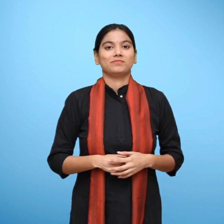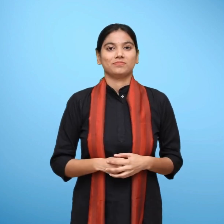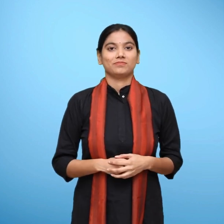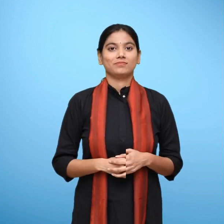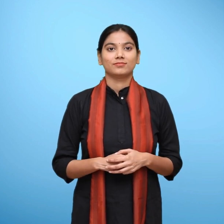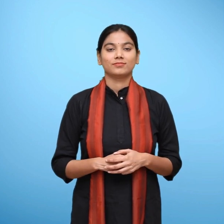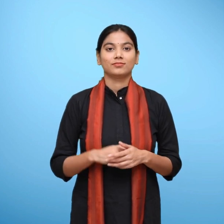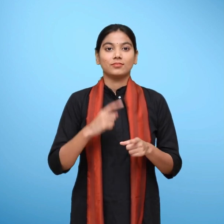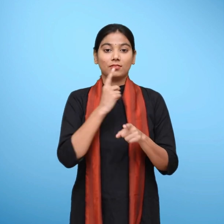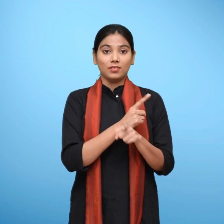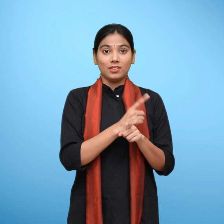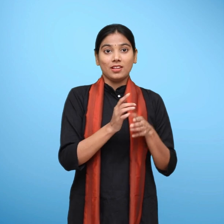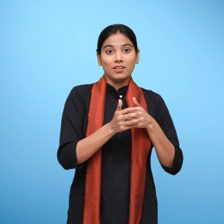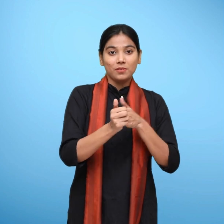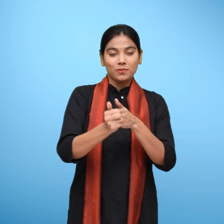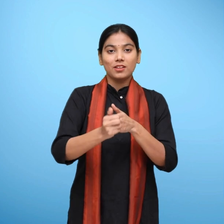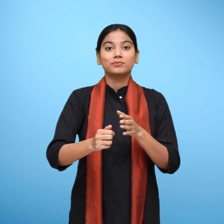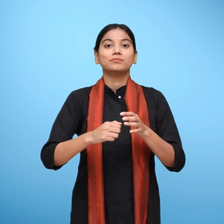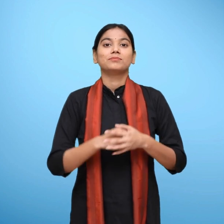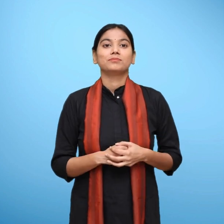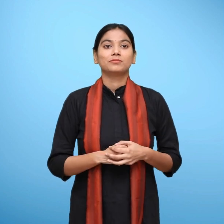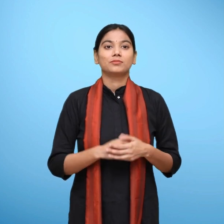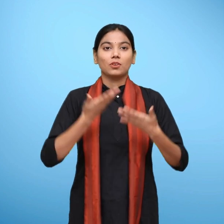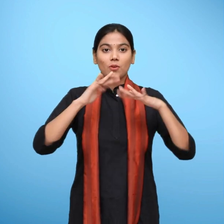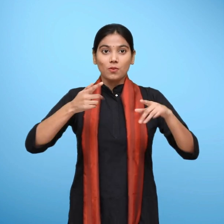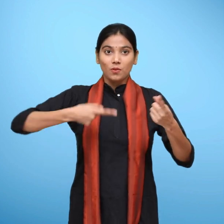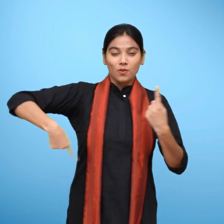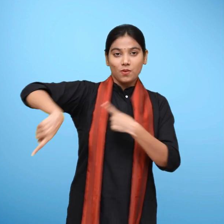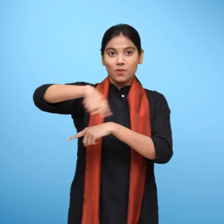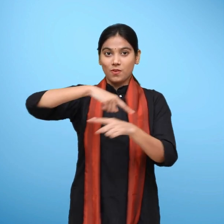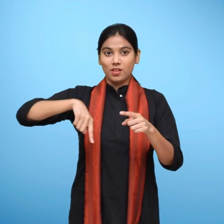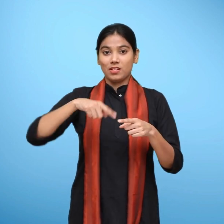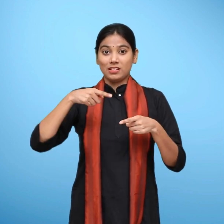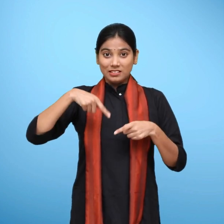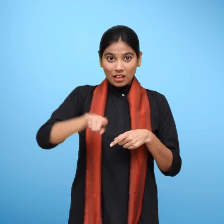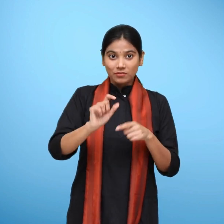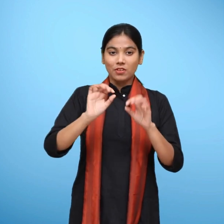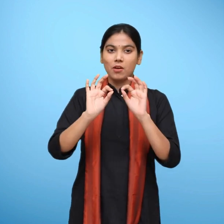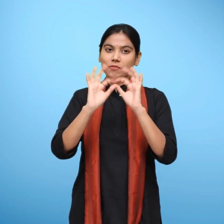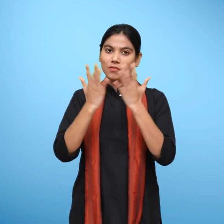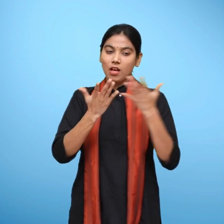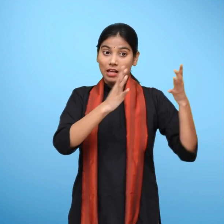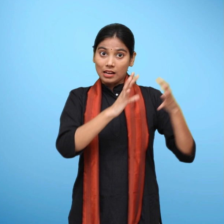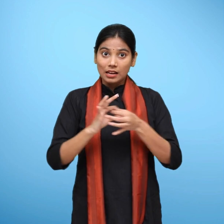देवी शिक्षण संकेत बच्चों के साथ उनके परिवार के विषय में बातचीत